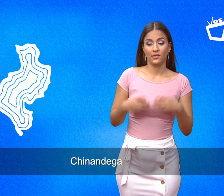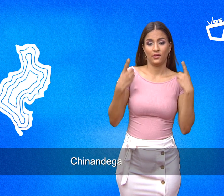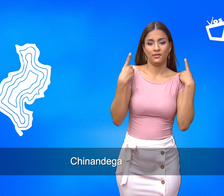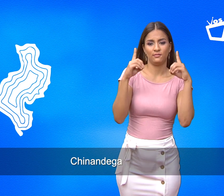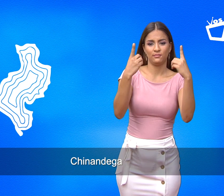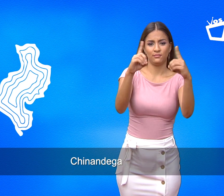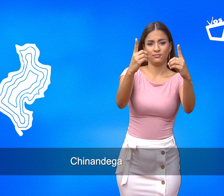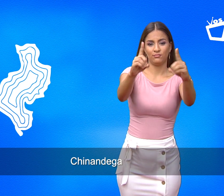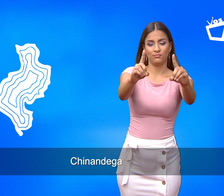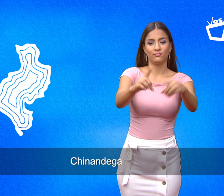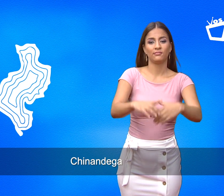chinandega